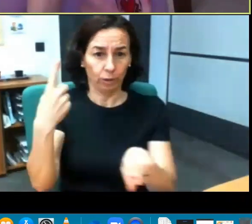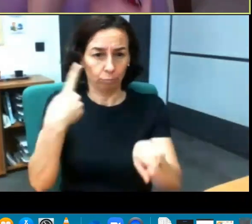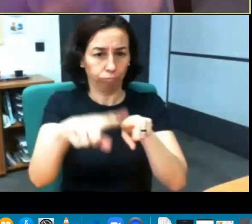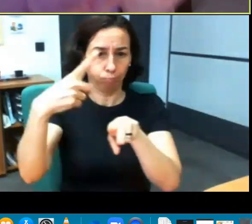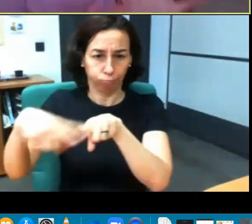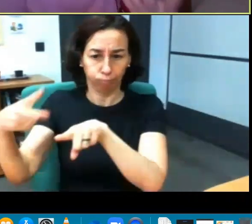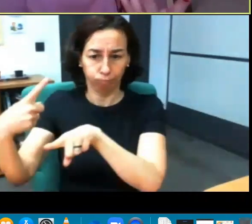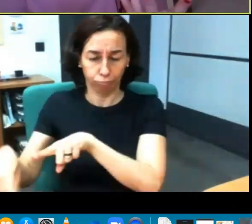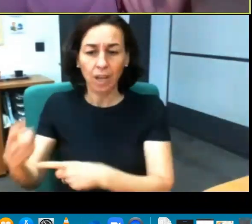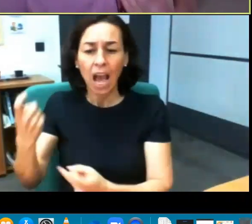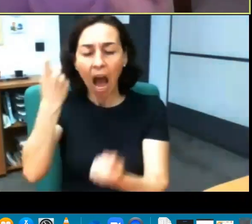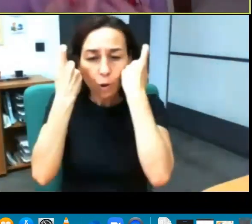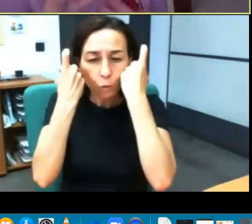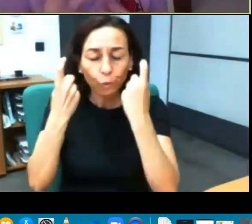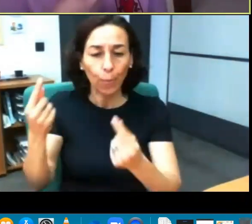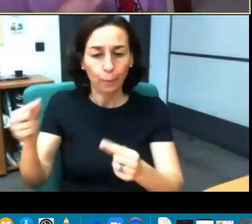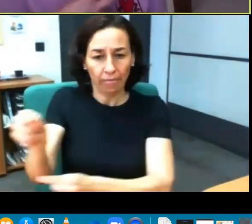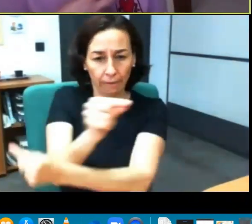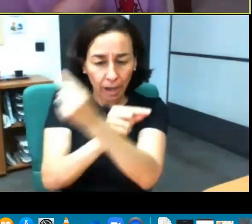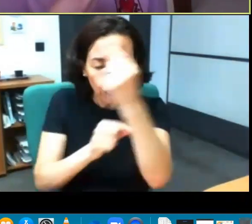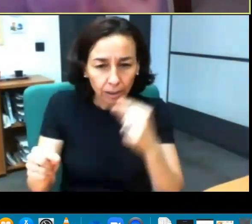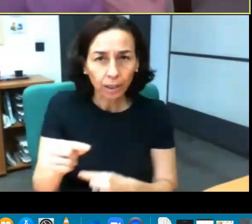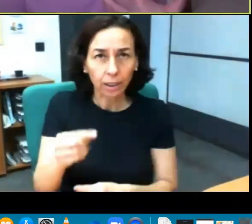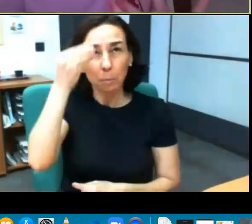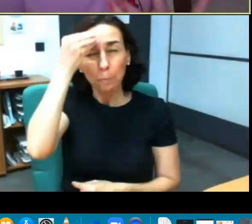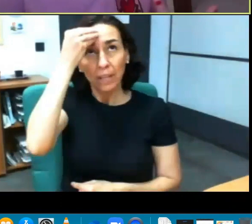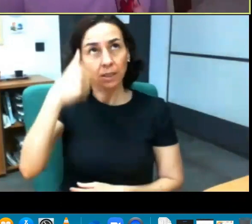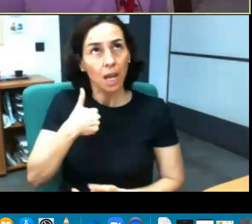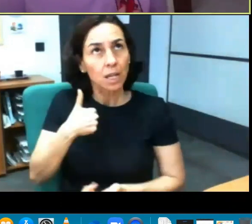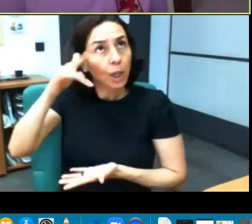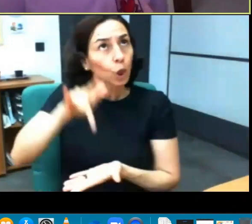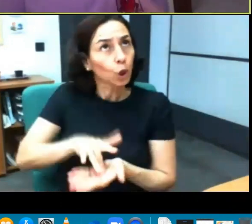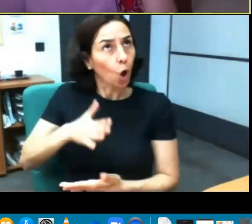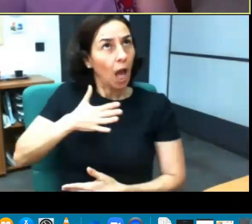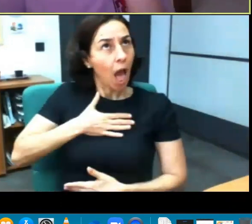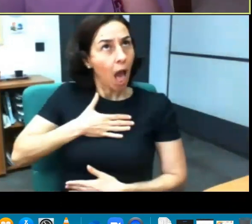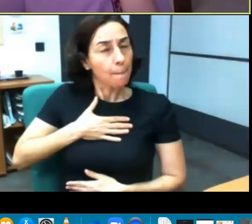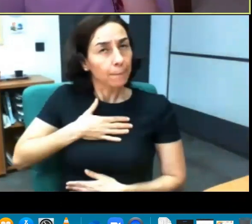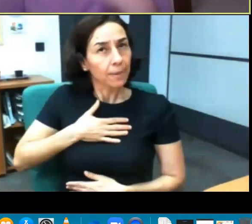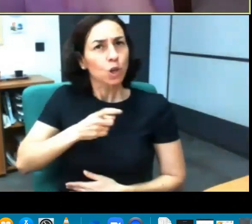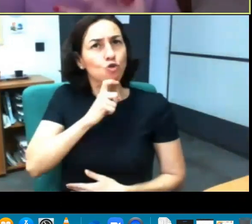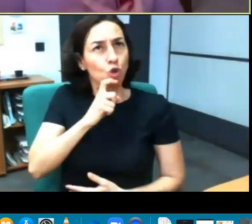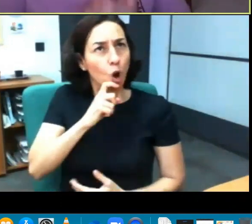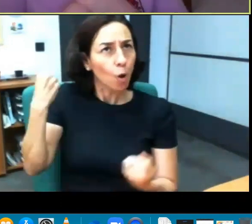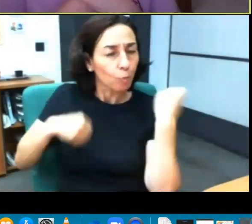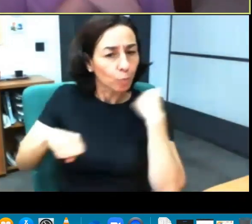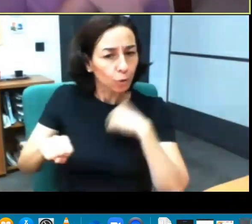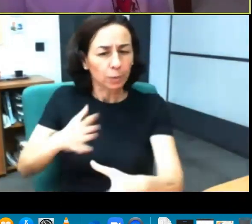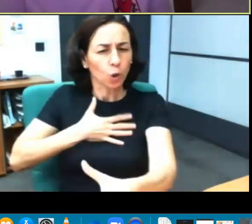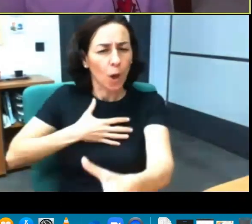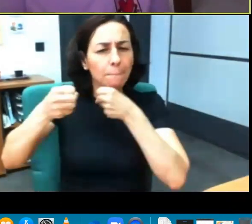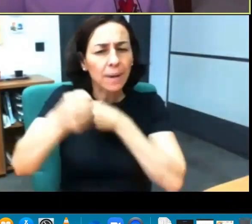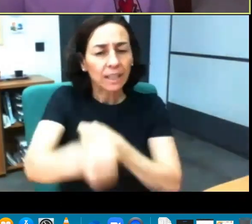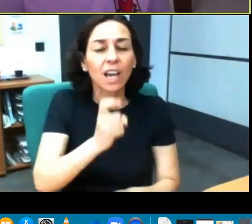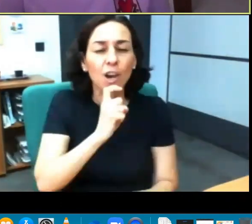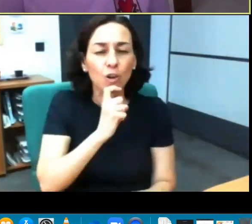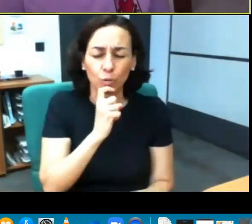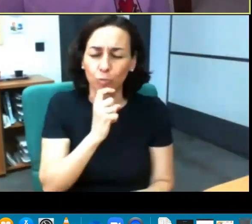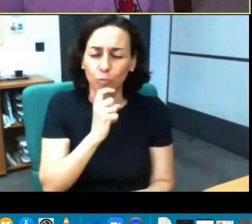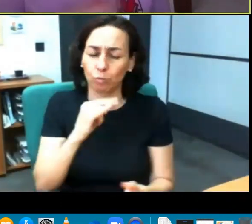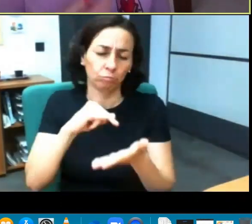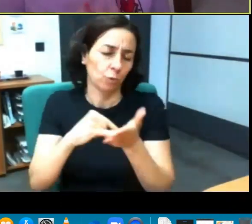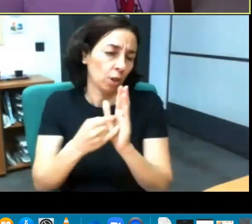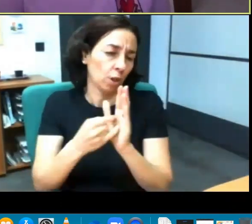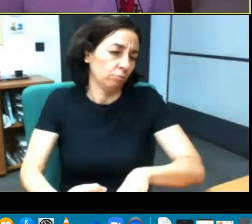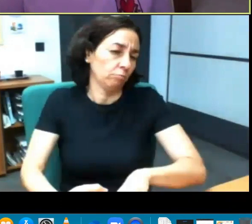que debatir y ponerse en el lugar del otro, fomentar la empatía. Es diferente, ¿no? El proyecto es diferente.